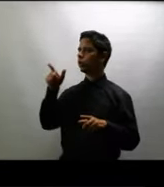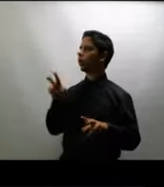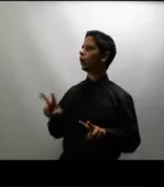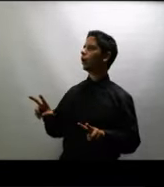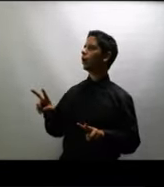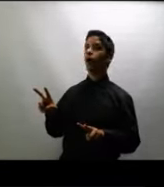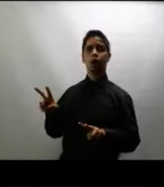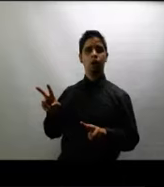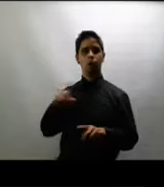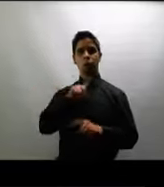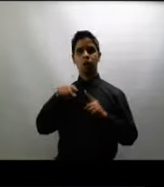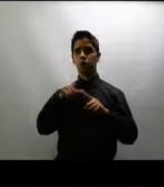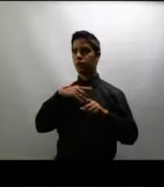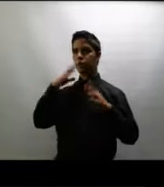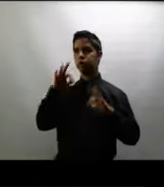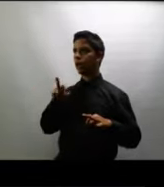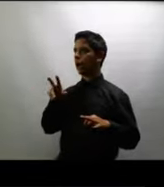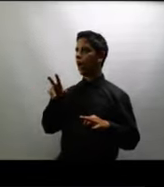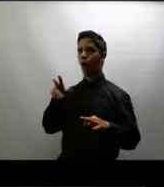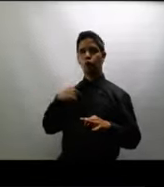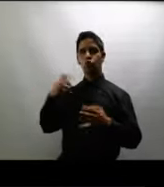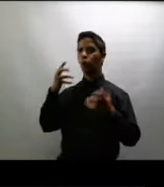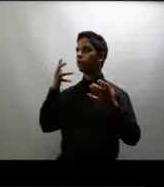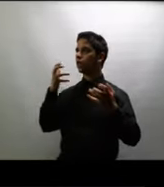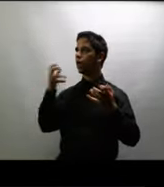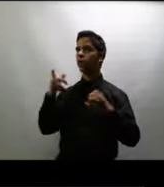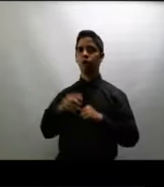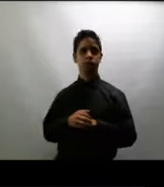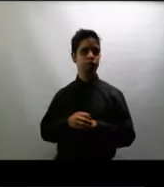¡ah, yo quiero!